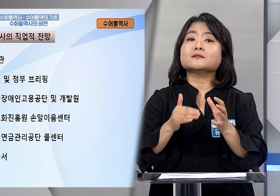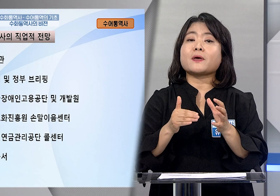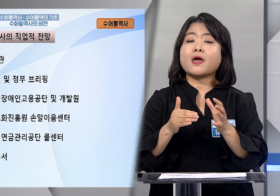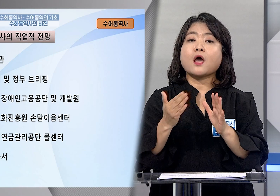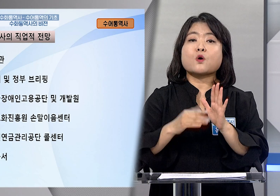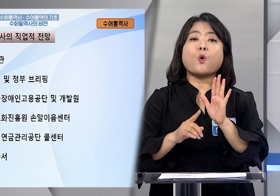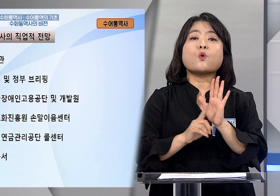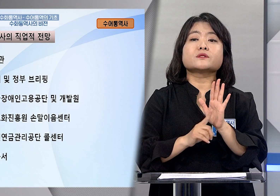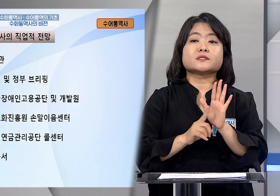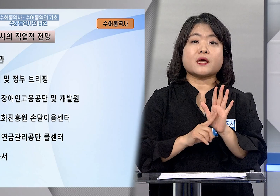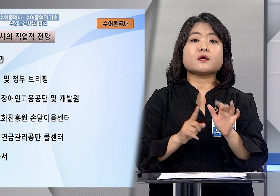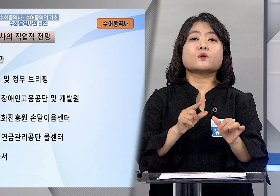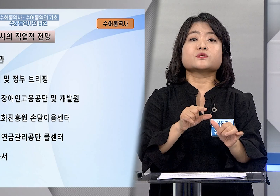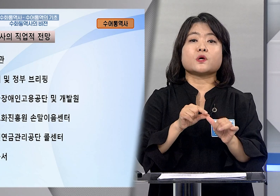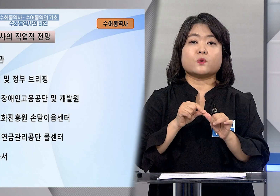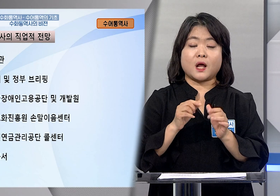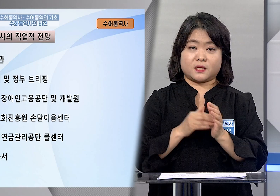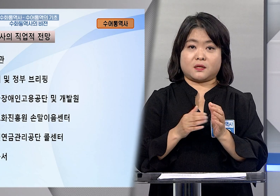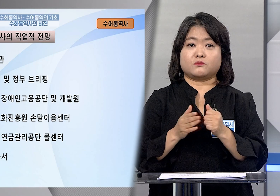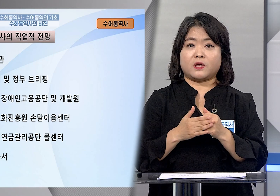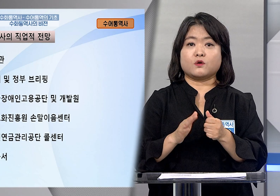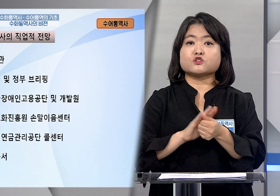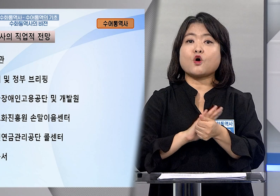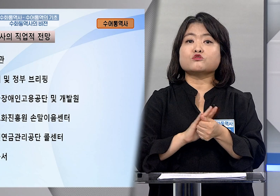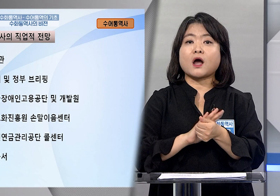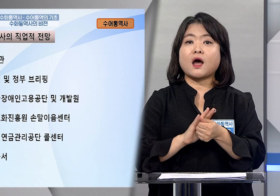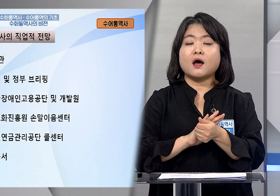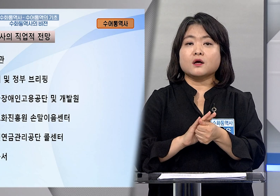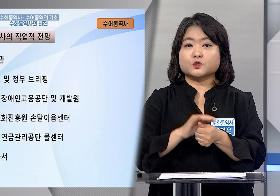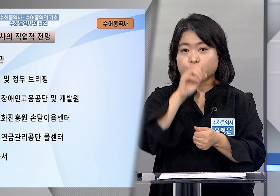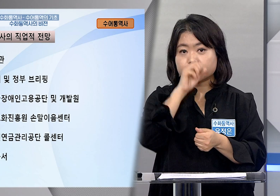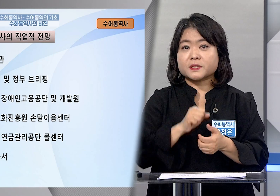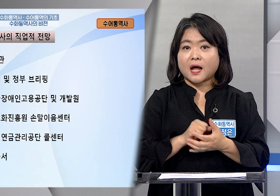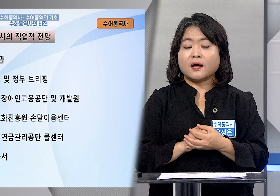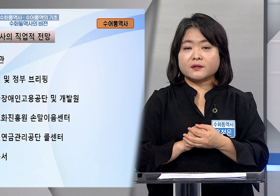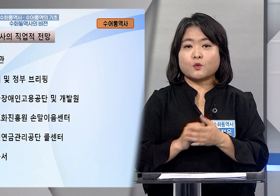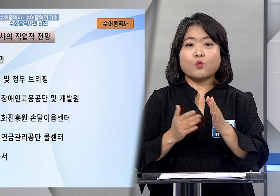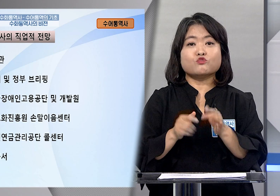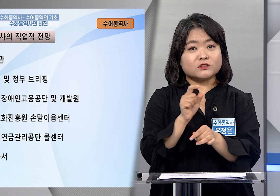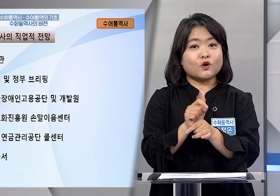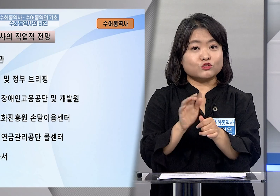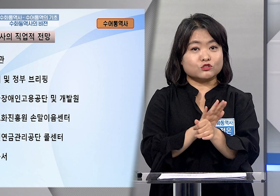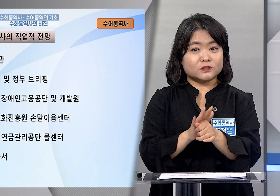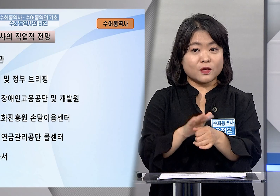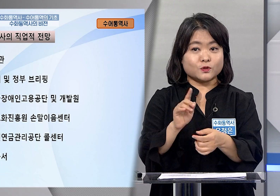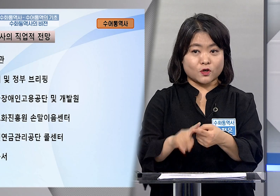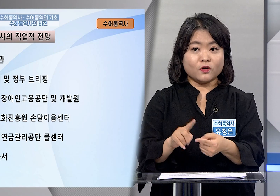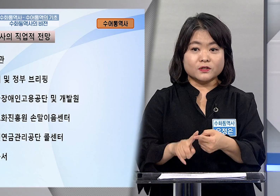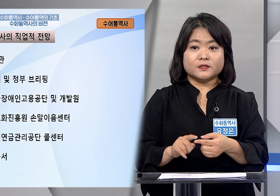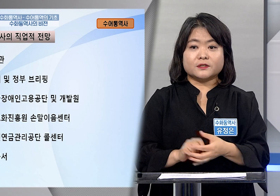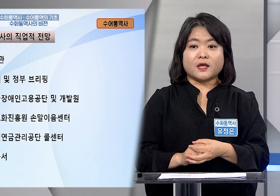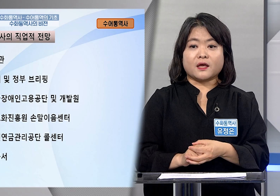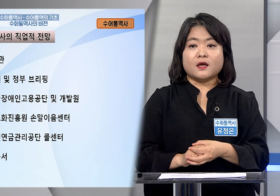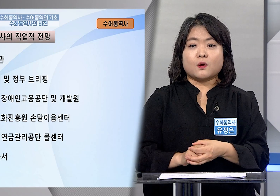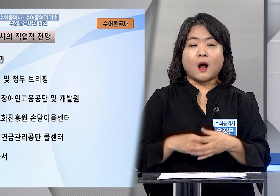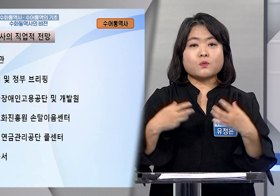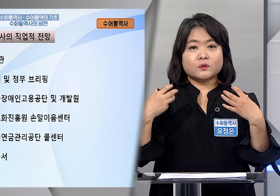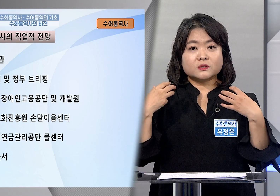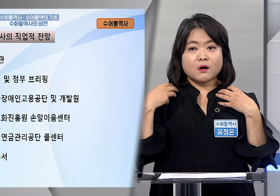공단급의 공채로 채용을 하기 때문에요, 처우가 좋습니다. 네, 공무원 처우 그대로죠. 네,